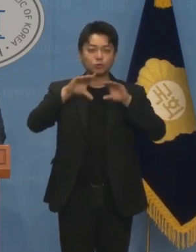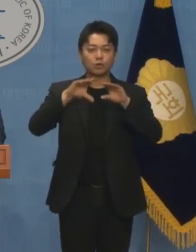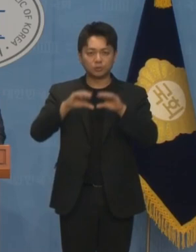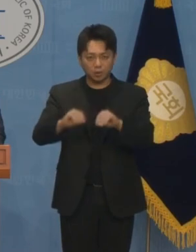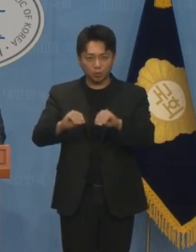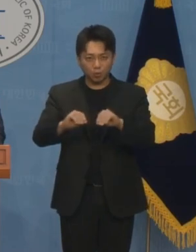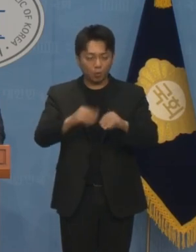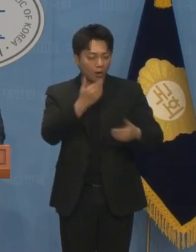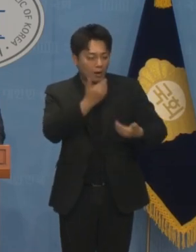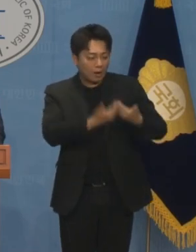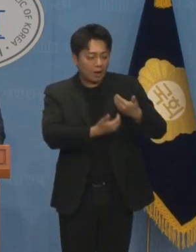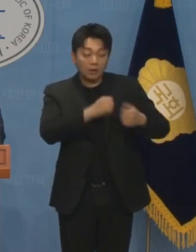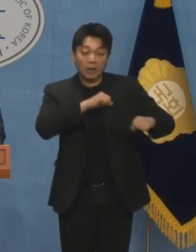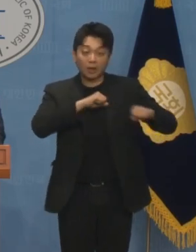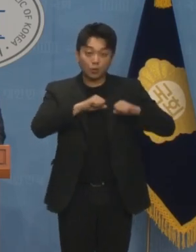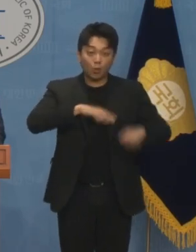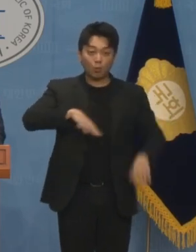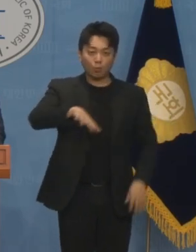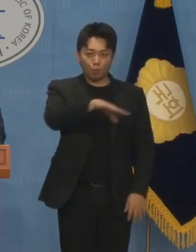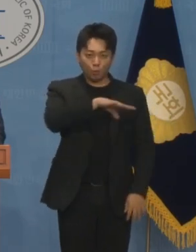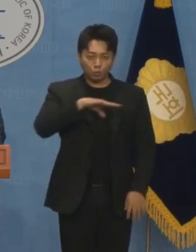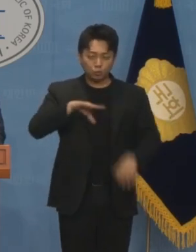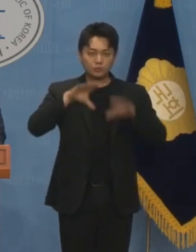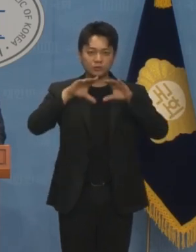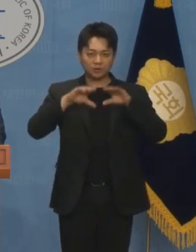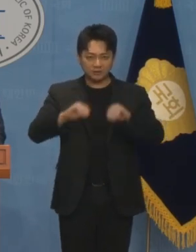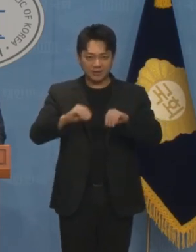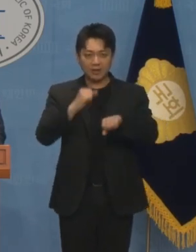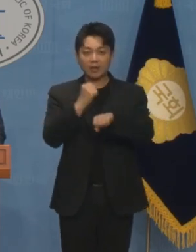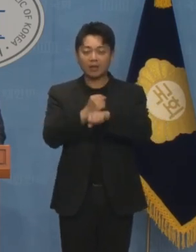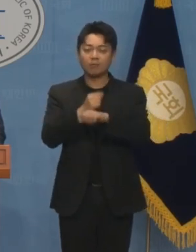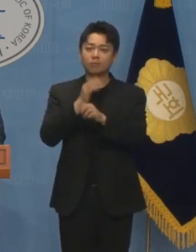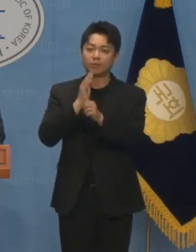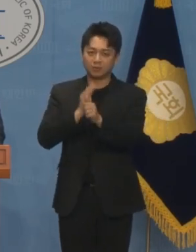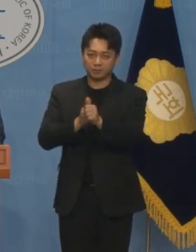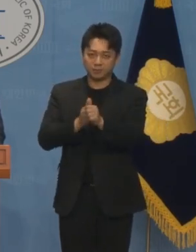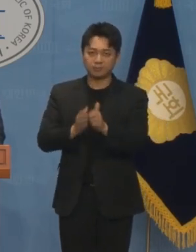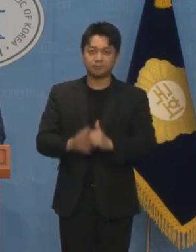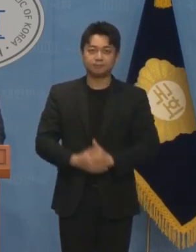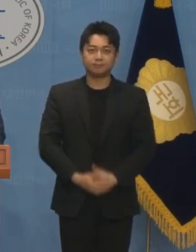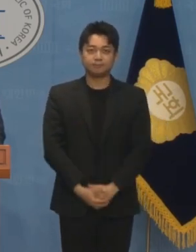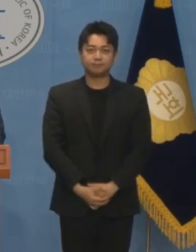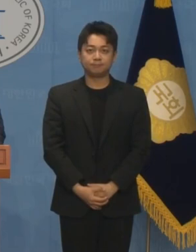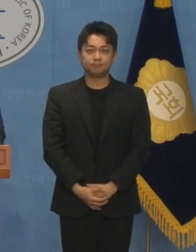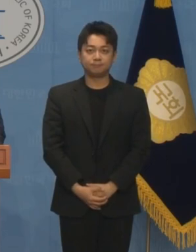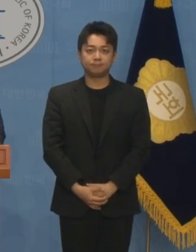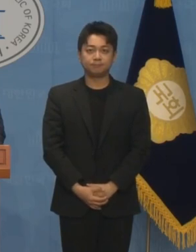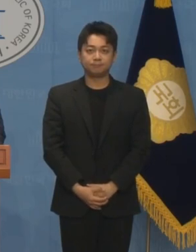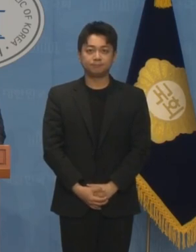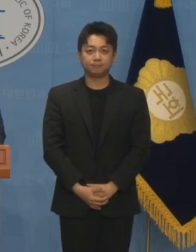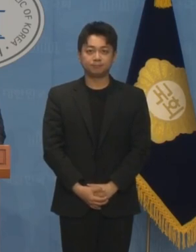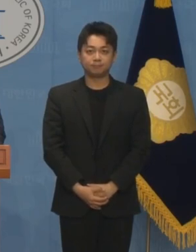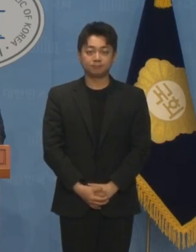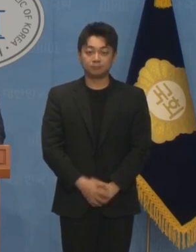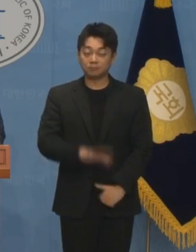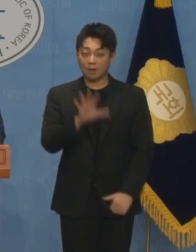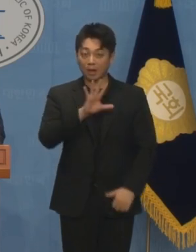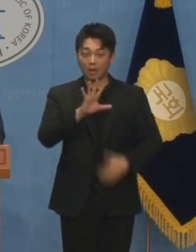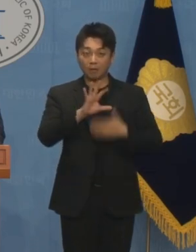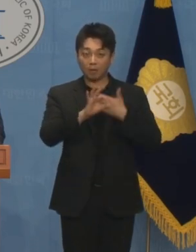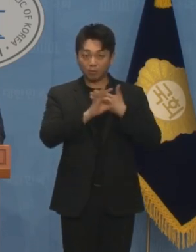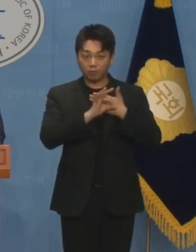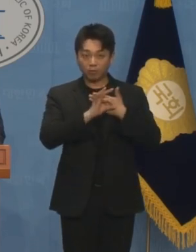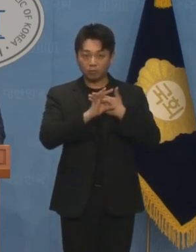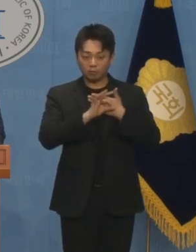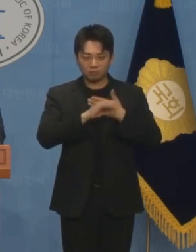조성하는 일체의 무책임한 대결 정책을 철회하시기 바랍니다. 만일 그렇지 않고 실효성